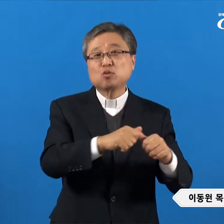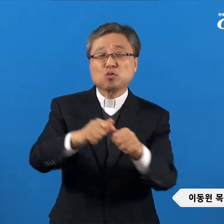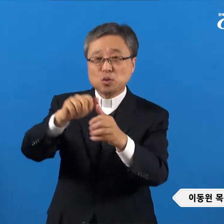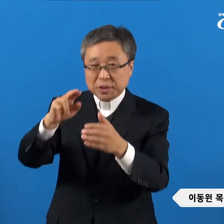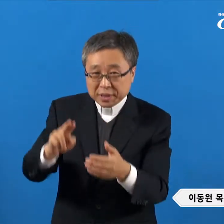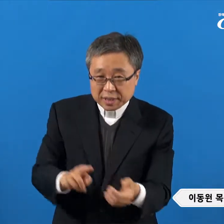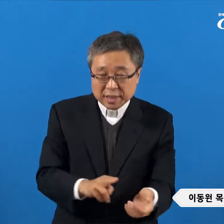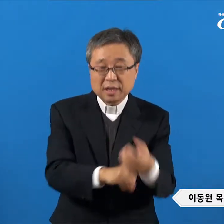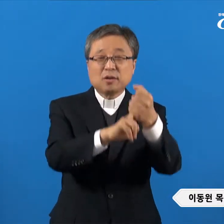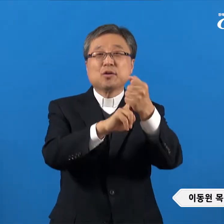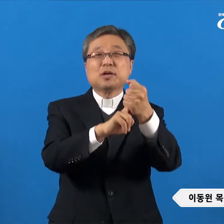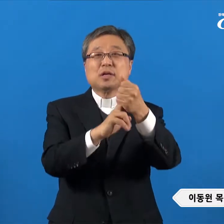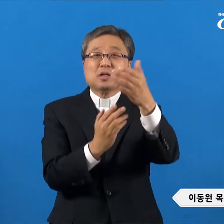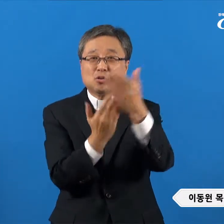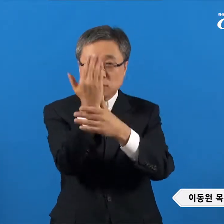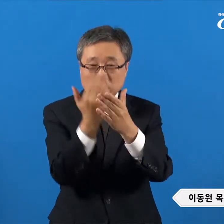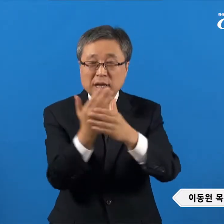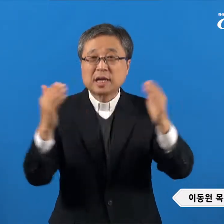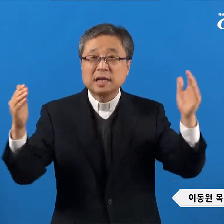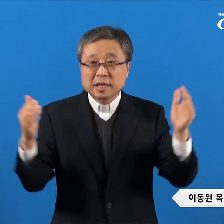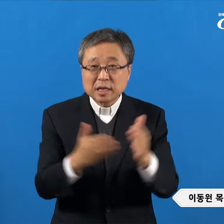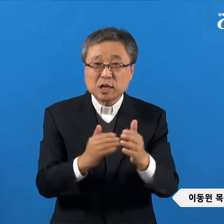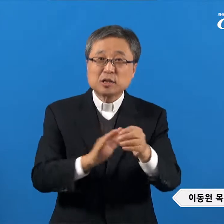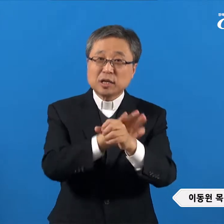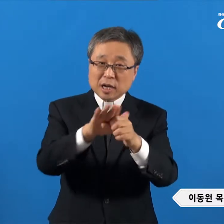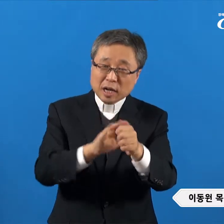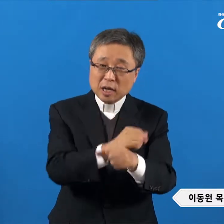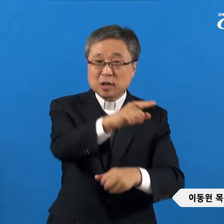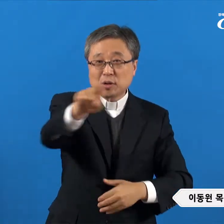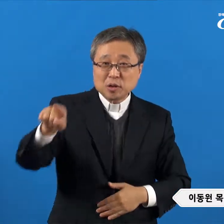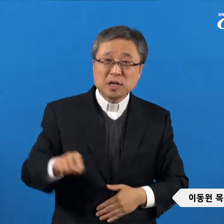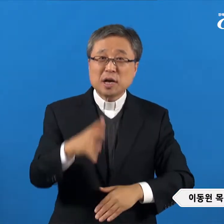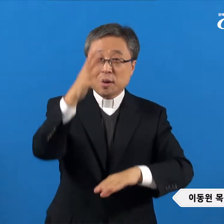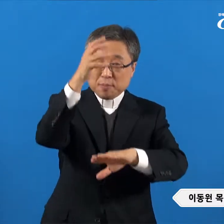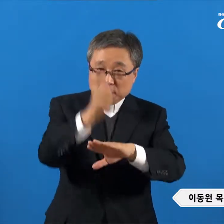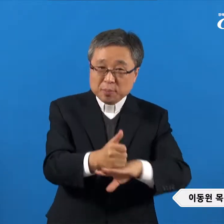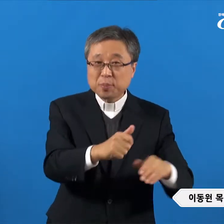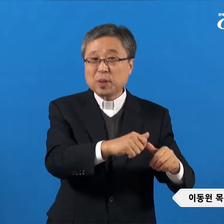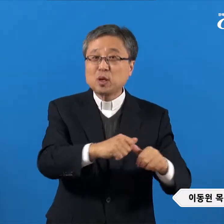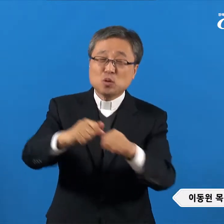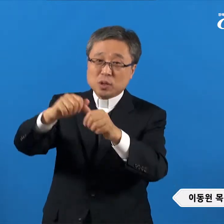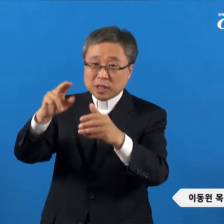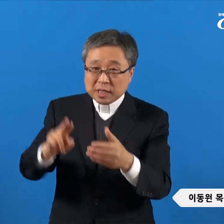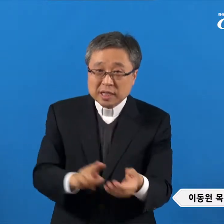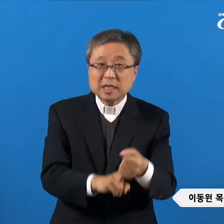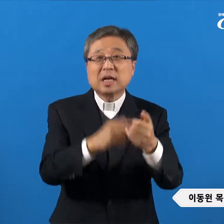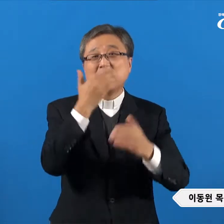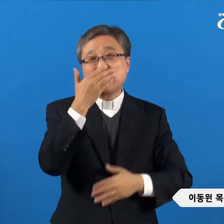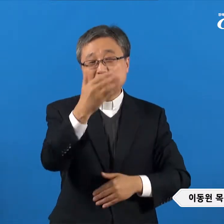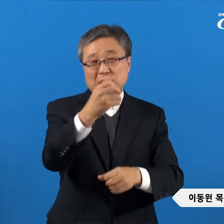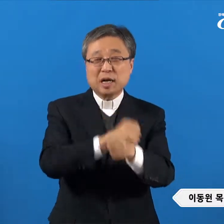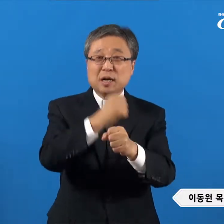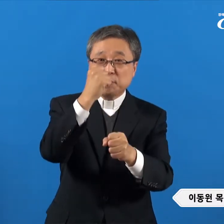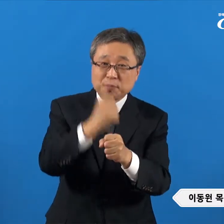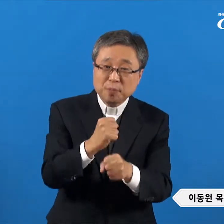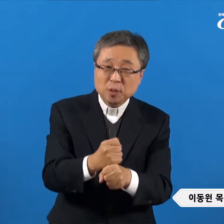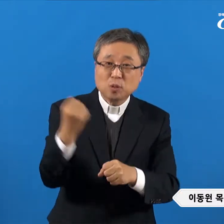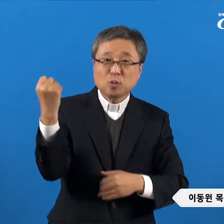기적을 초래했던 것입니다. 사랑하는 여러분, 이 마지막 구원의 기적을 가능하게 만든 또 하나의 원인을